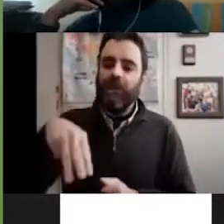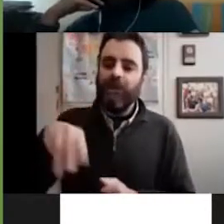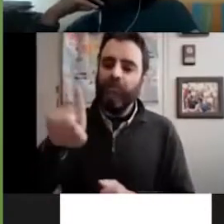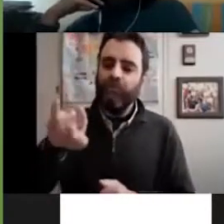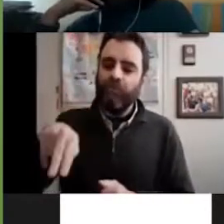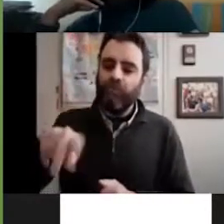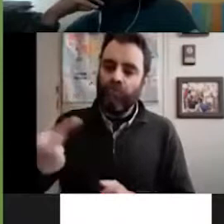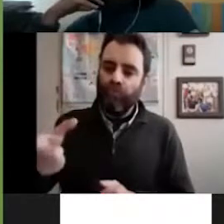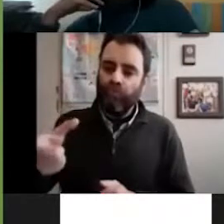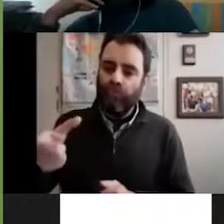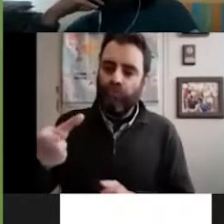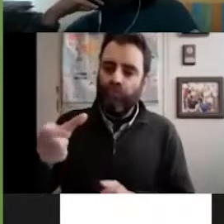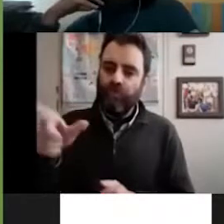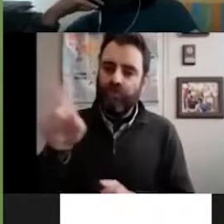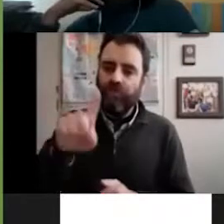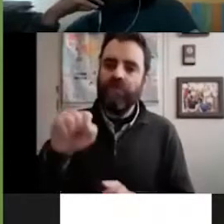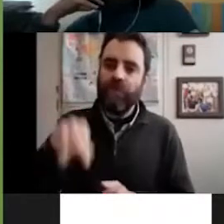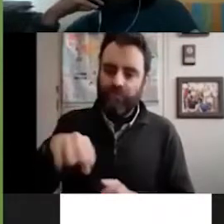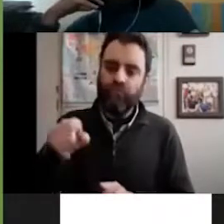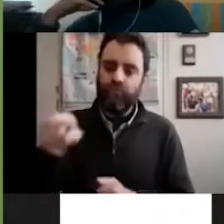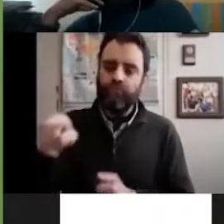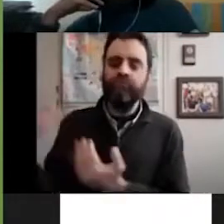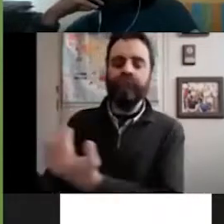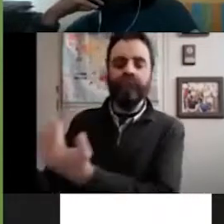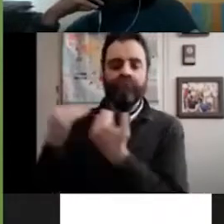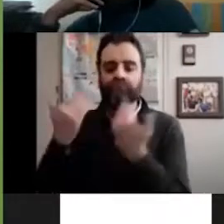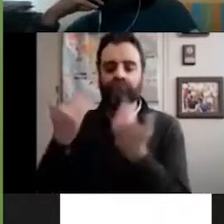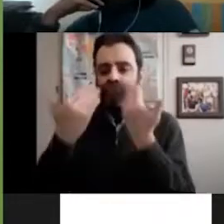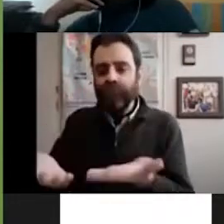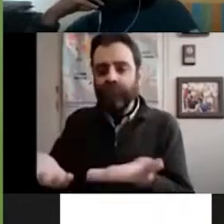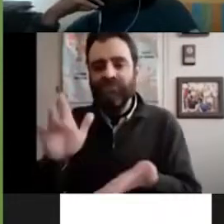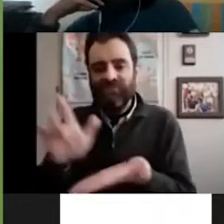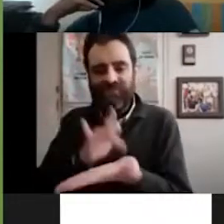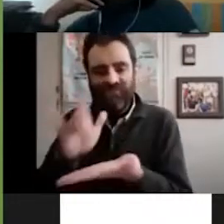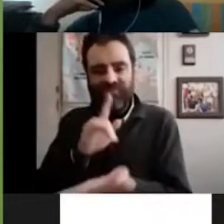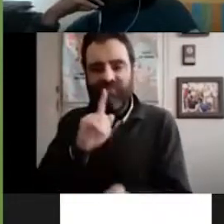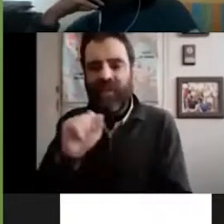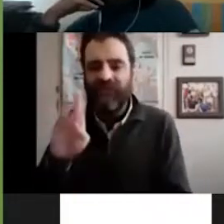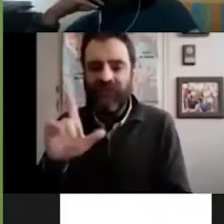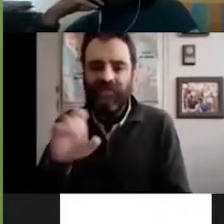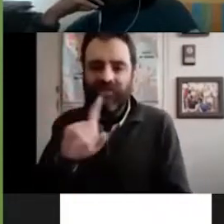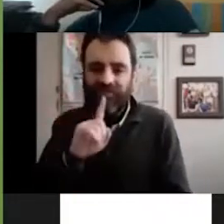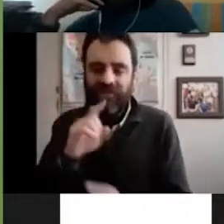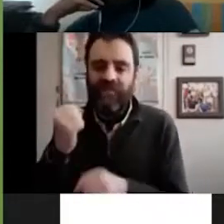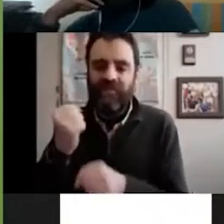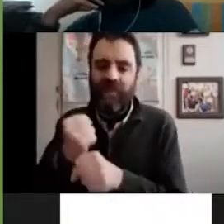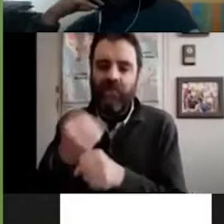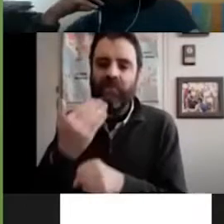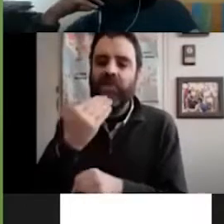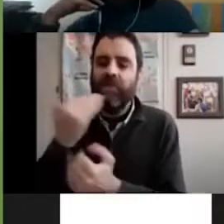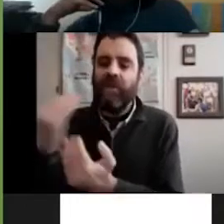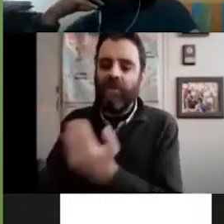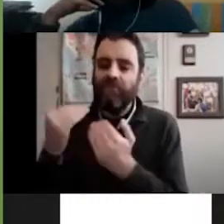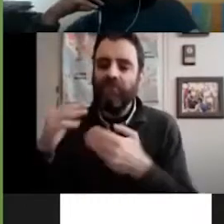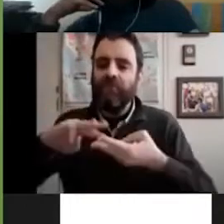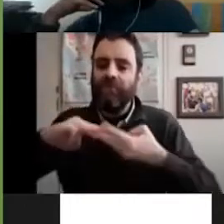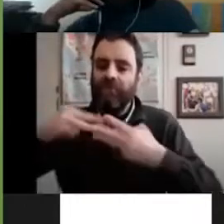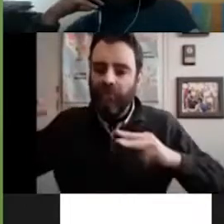media. Y Samsung nos apoya, nos ha entregado